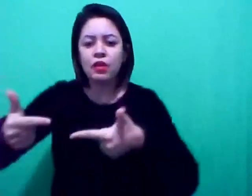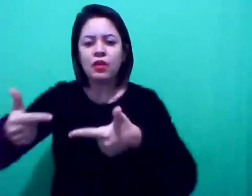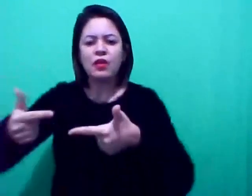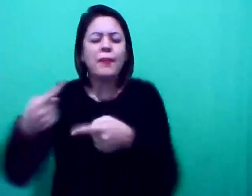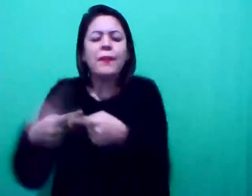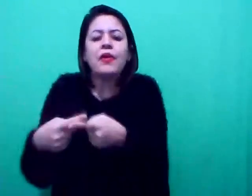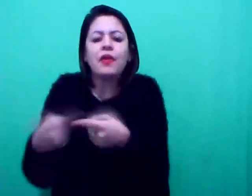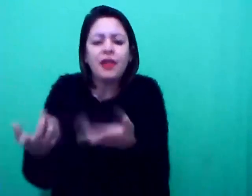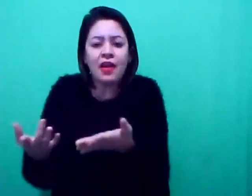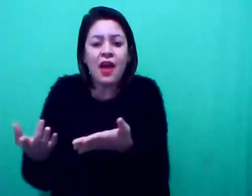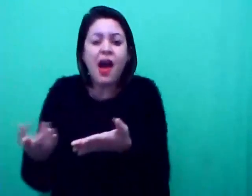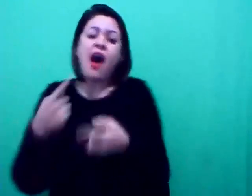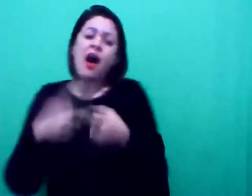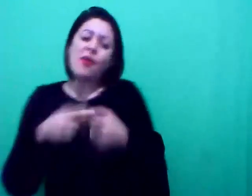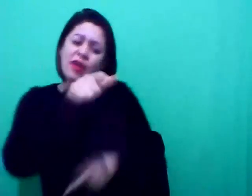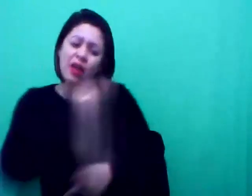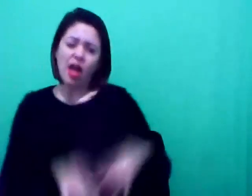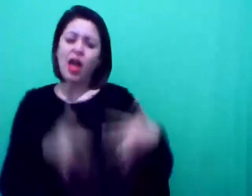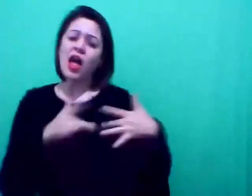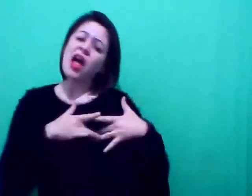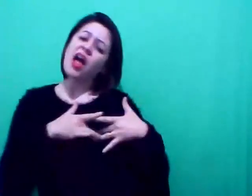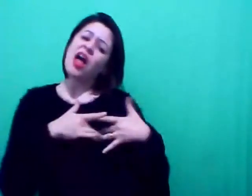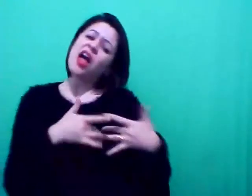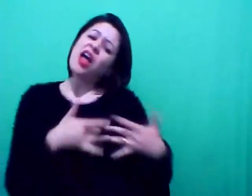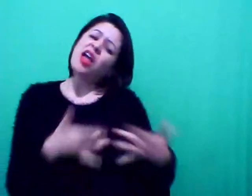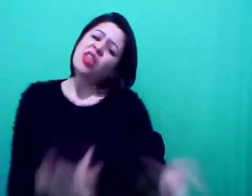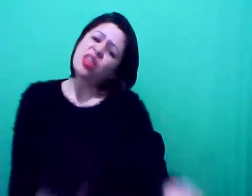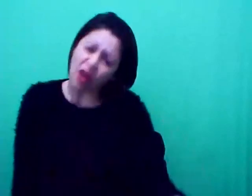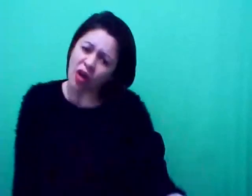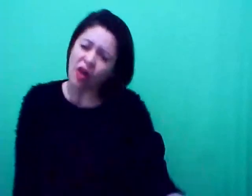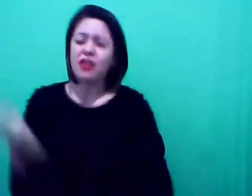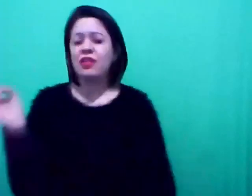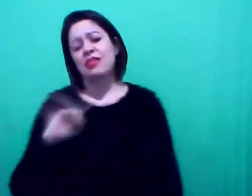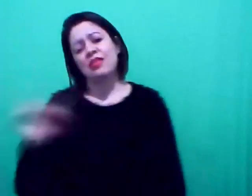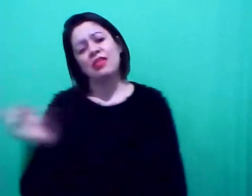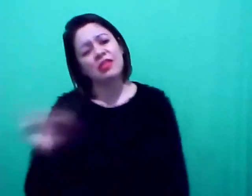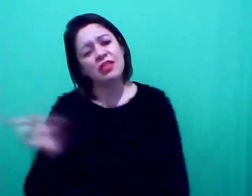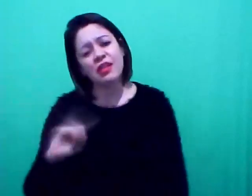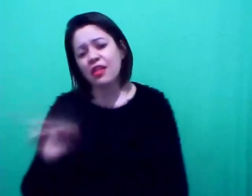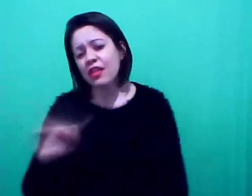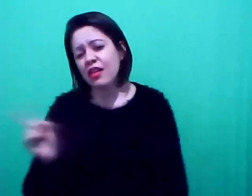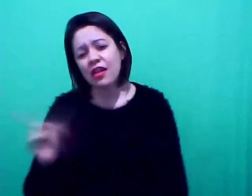Né? Quando um surdo ele vai ir para o mercado de trabalho, como que é isso? Eles vão lá contratar ele por dó,